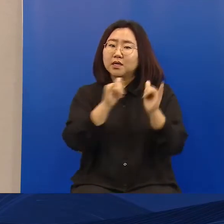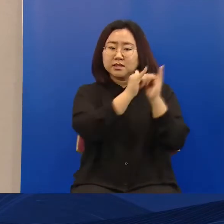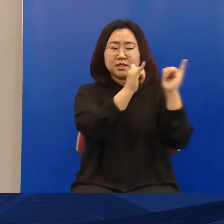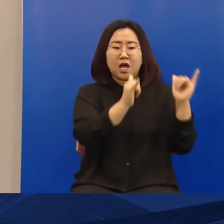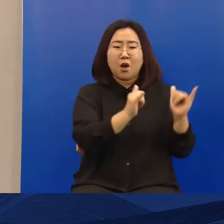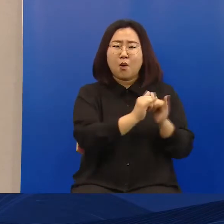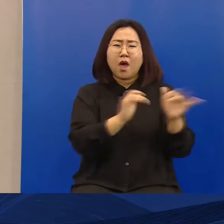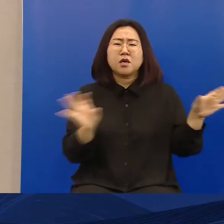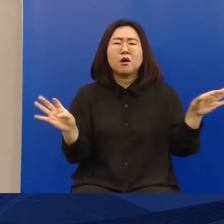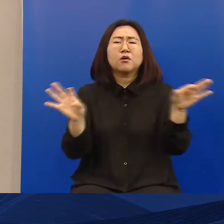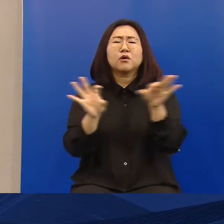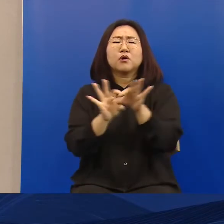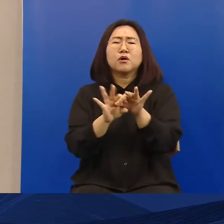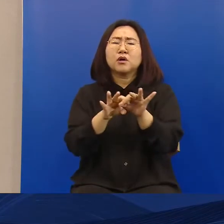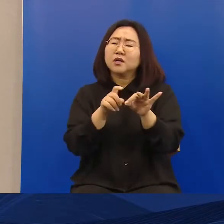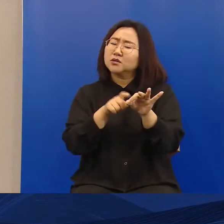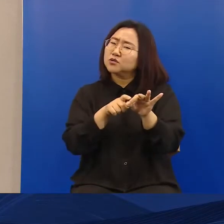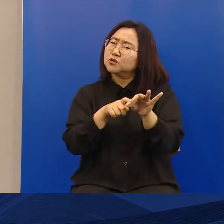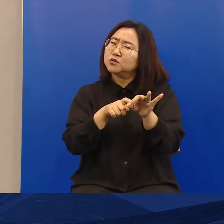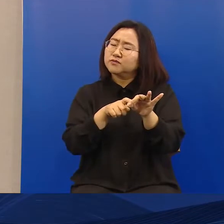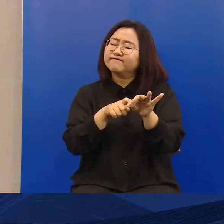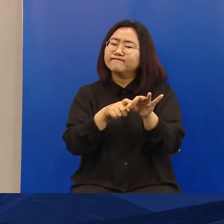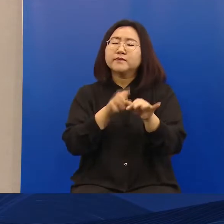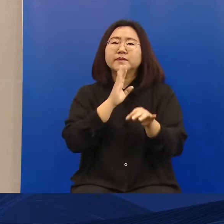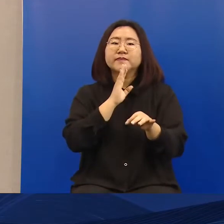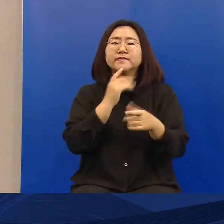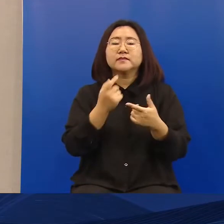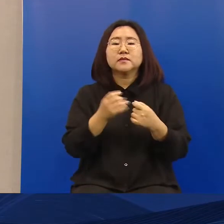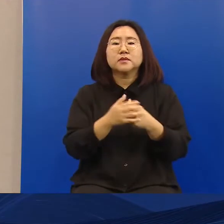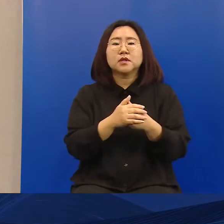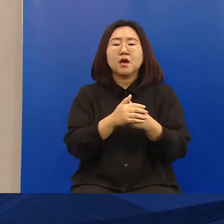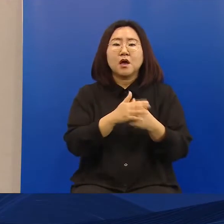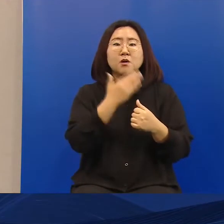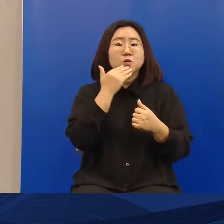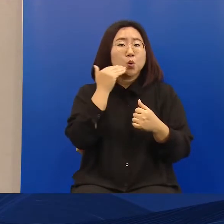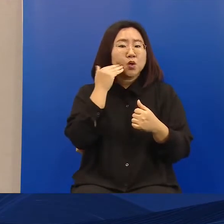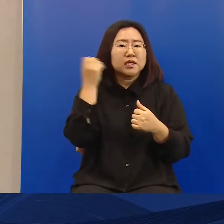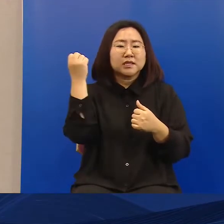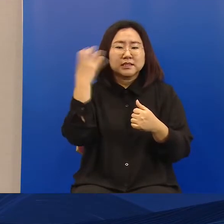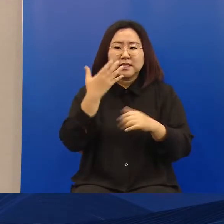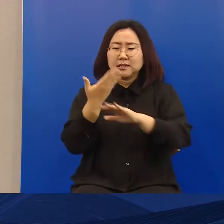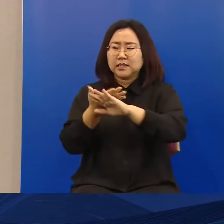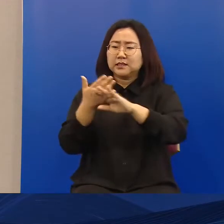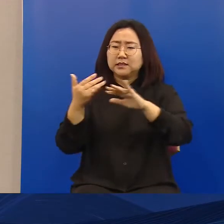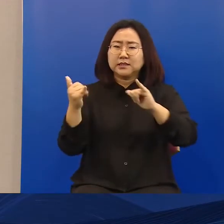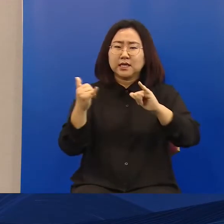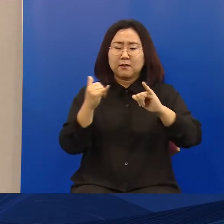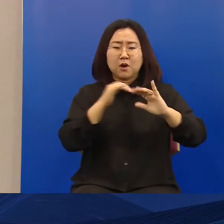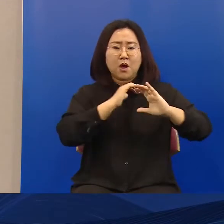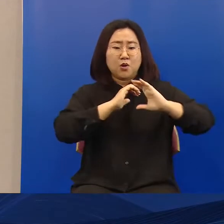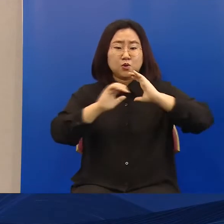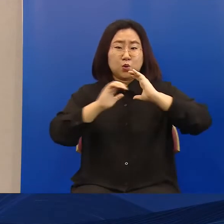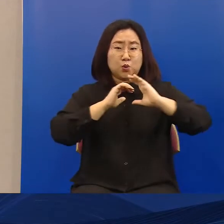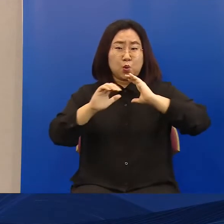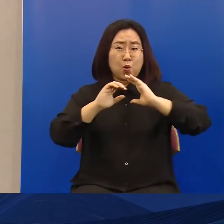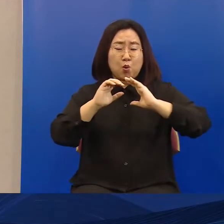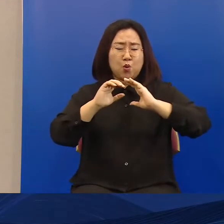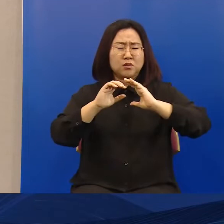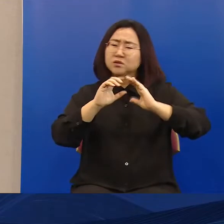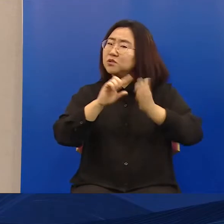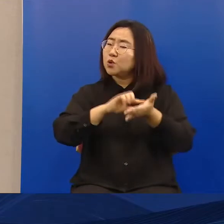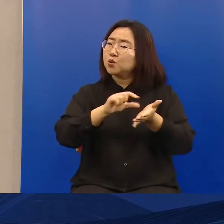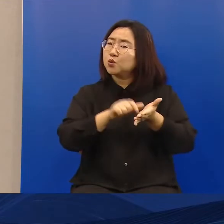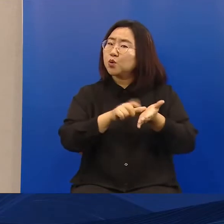사회를 매개해 주는 것이다, 이렇게 표현을 아까 하셨어요. 그러니까 농인이 단지 다른 사람과 소통하는 차원의 문제가